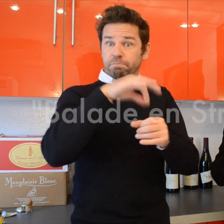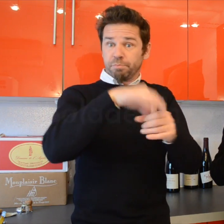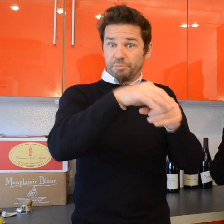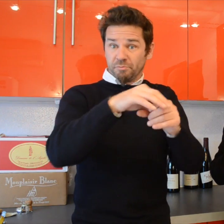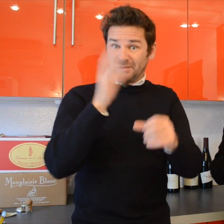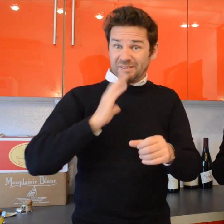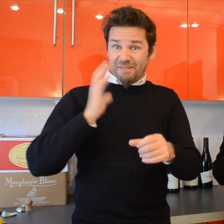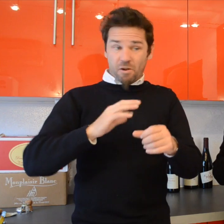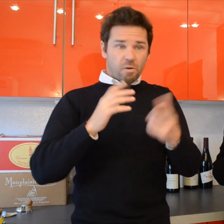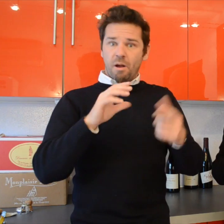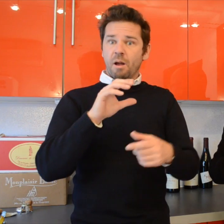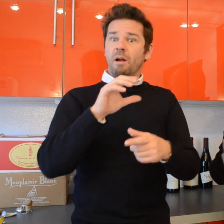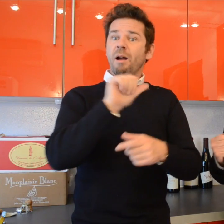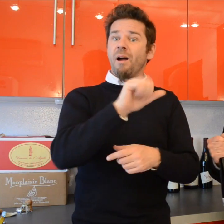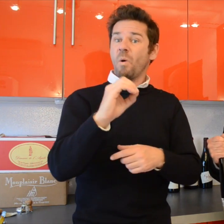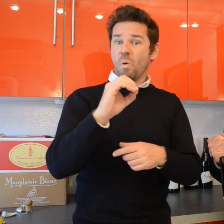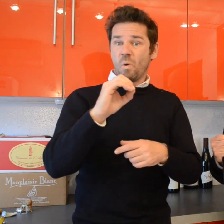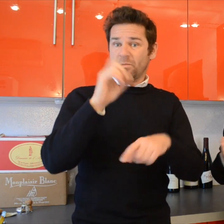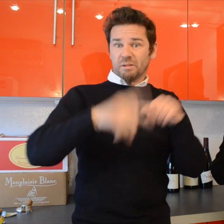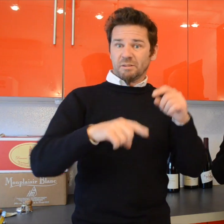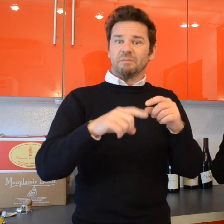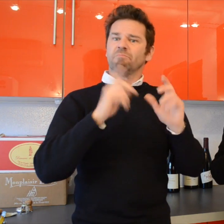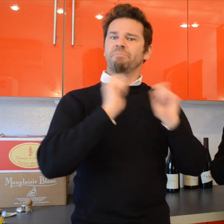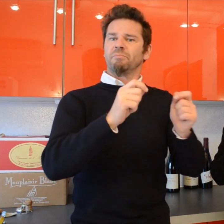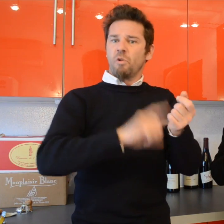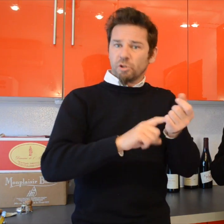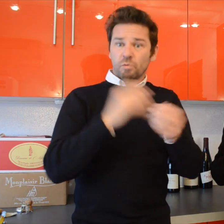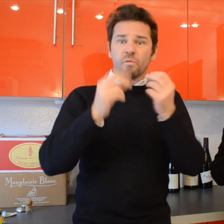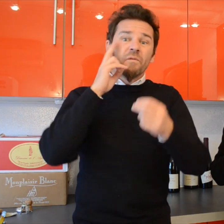autorisé ni en appellation d'origine, ni en vin de pays.